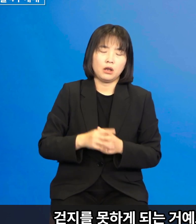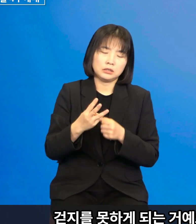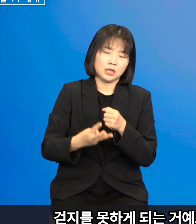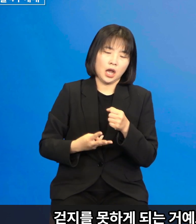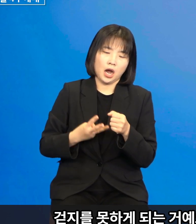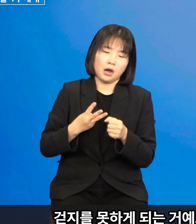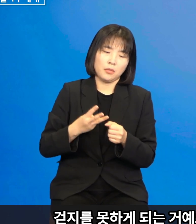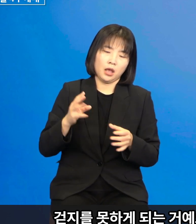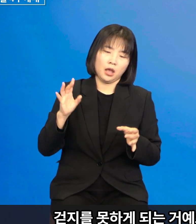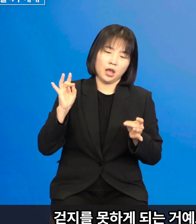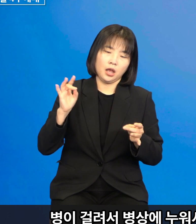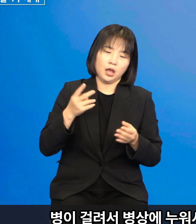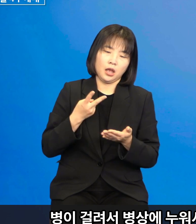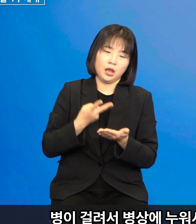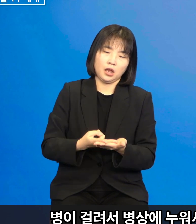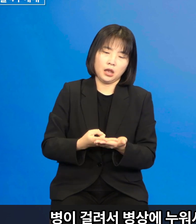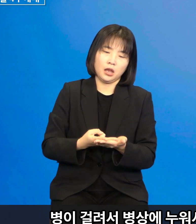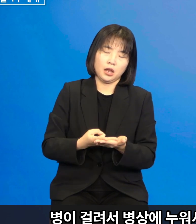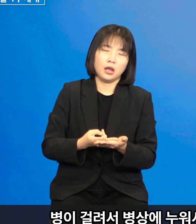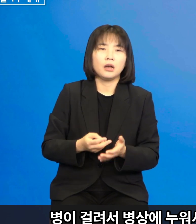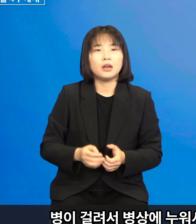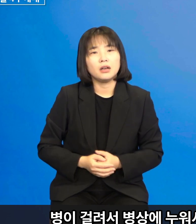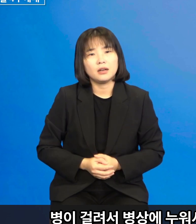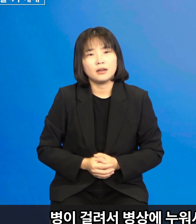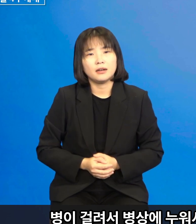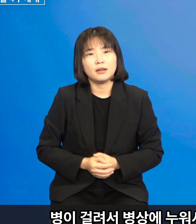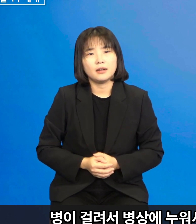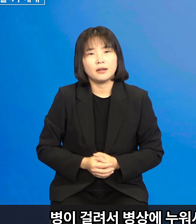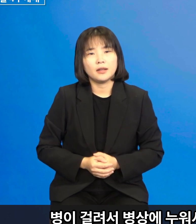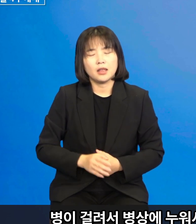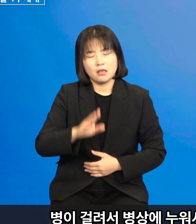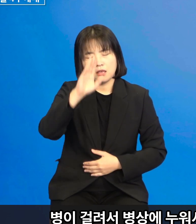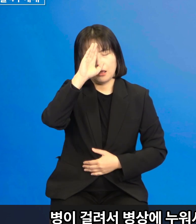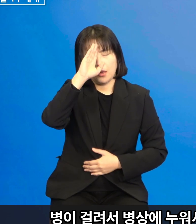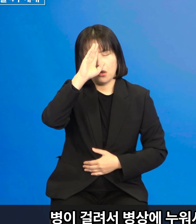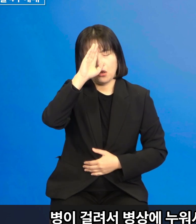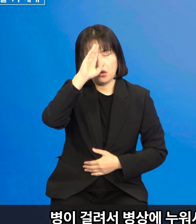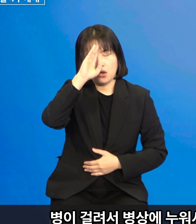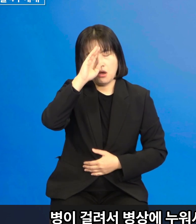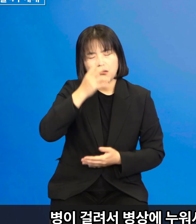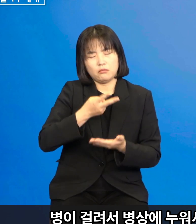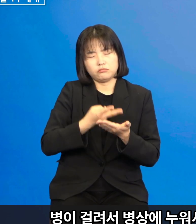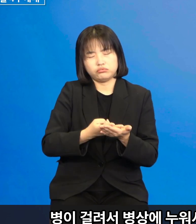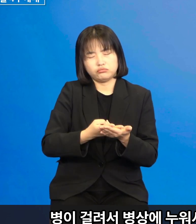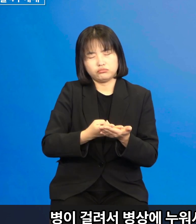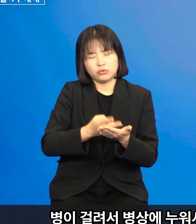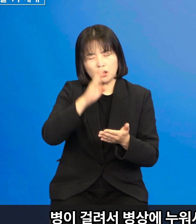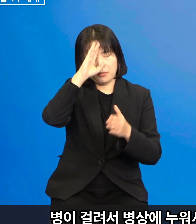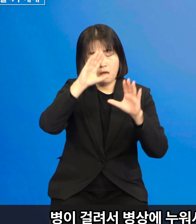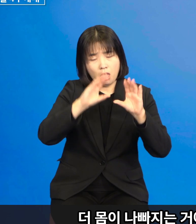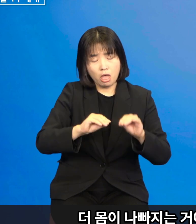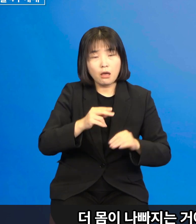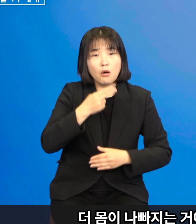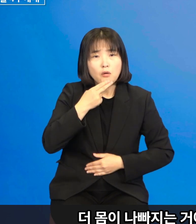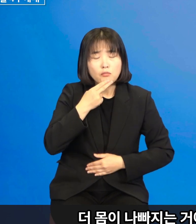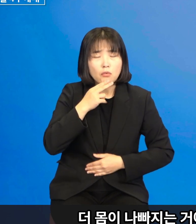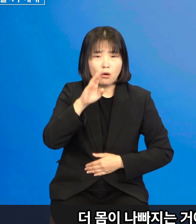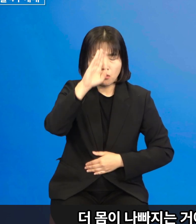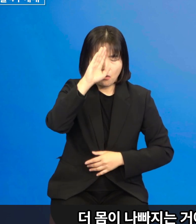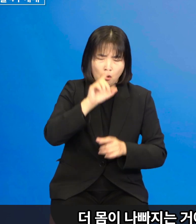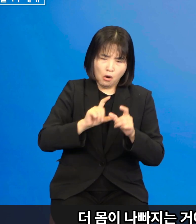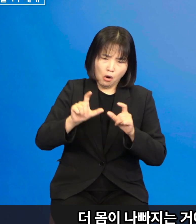3년간 움직이지를 못했습니다. 병이 걸려서 이 병석에 누워서 낫지 않고 좋아지는 게 아니라 더